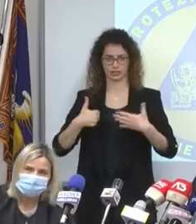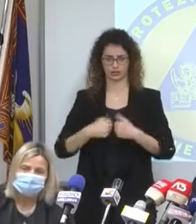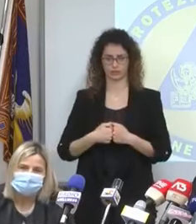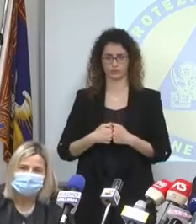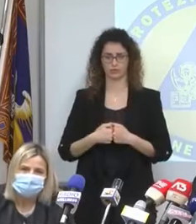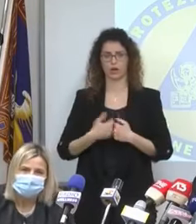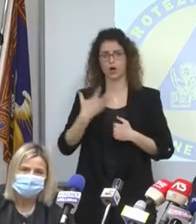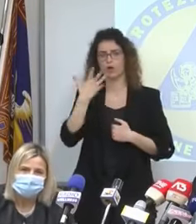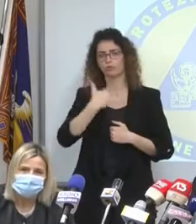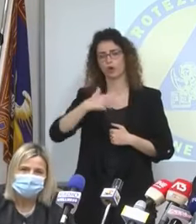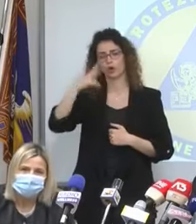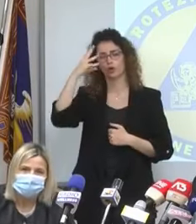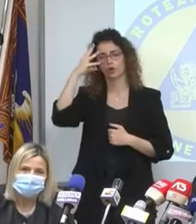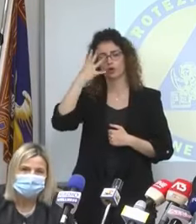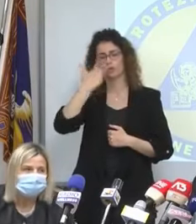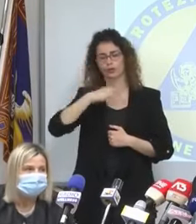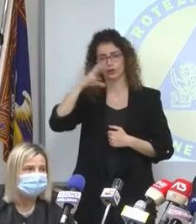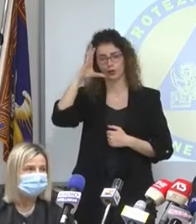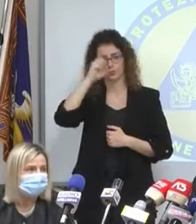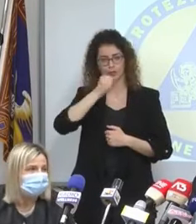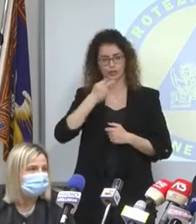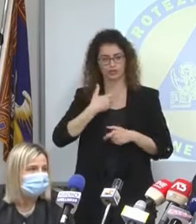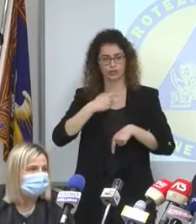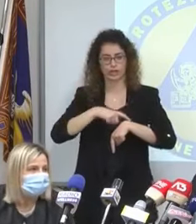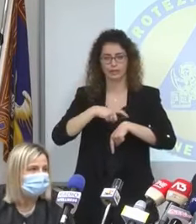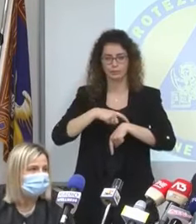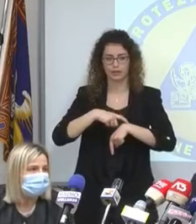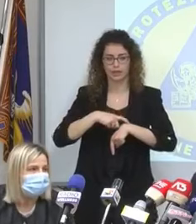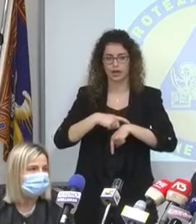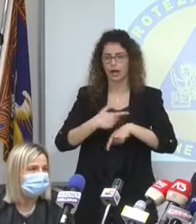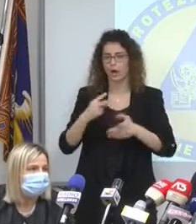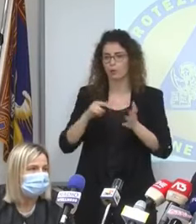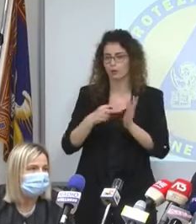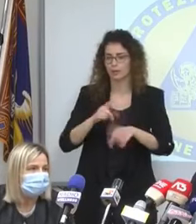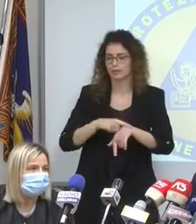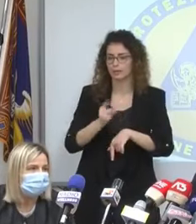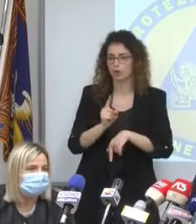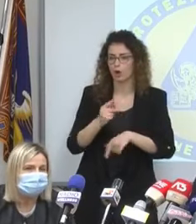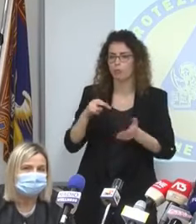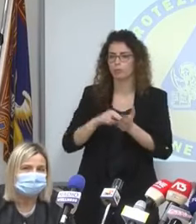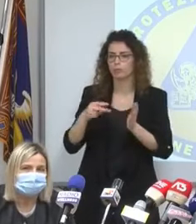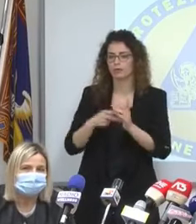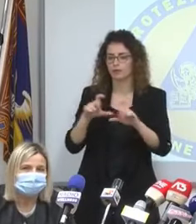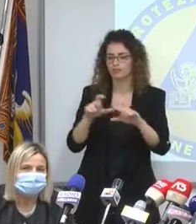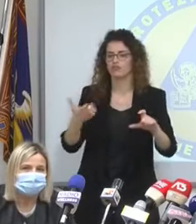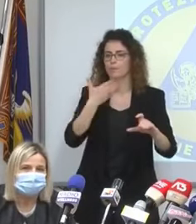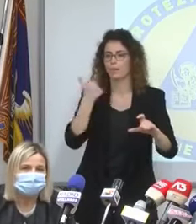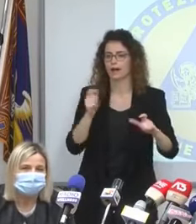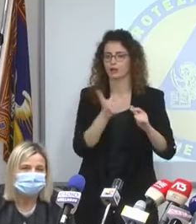Volevo capire, ci sono dei tempi? No, il problema non sono i tempi, il problema è che non ci sono vaccini.